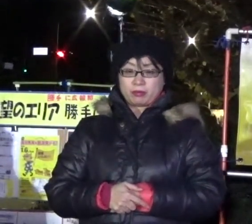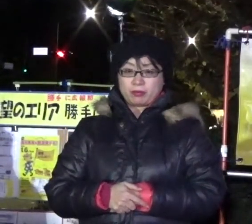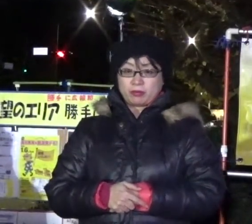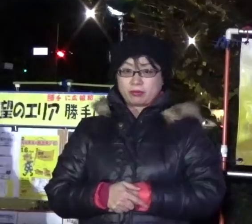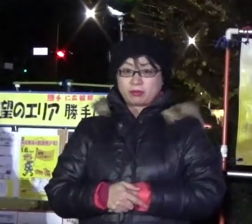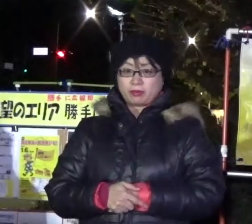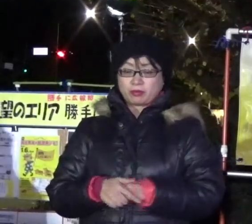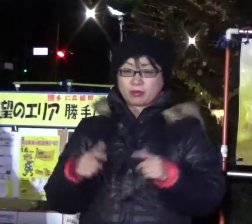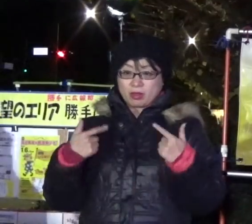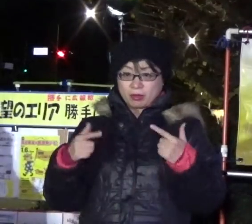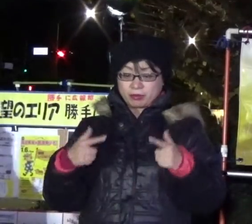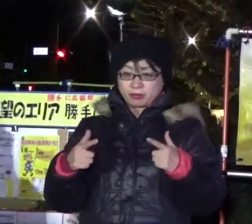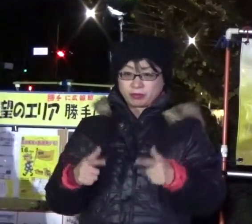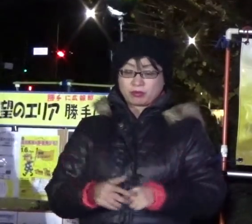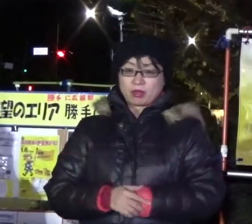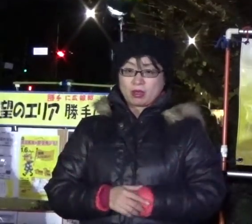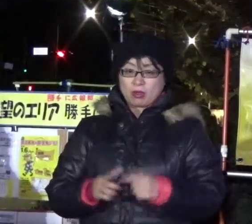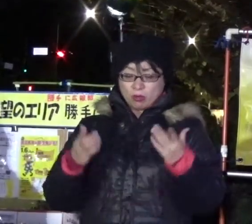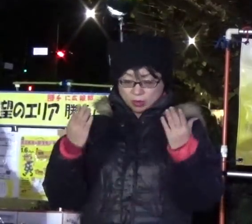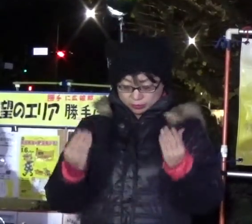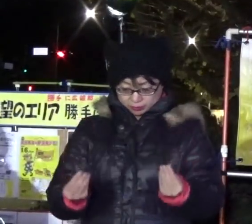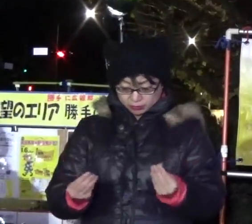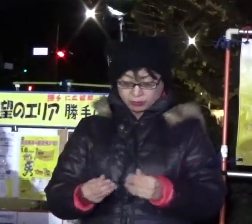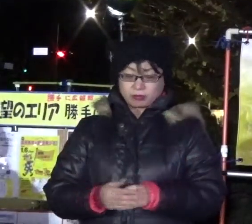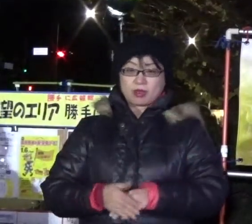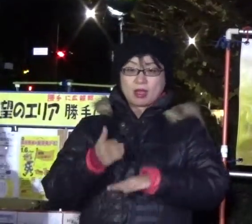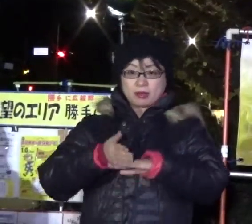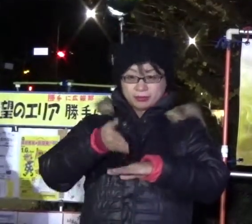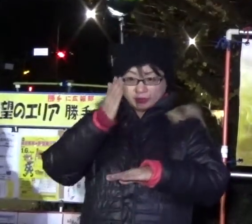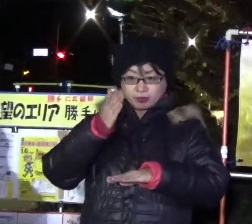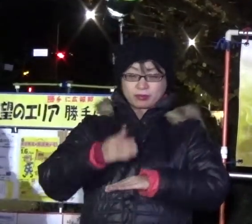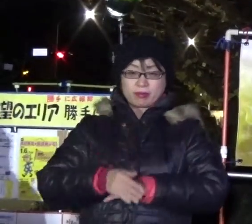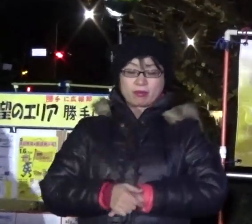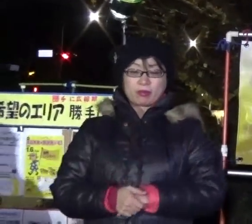つものスタイルで終わらせていただきます。ありがとうございました。